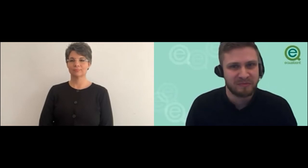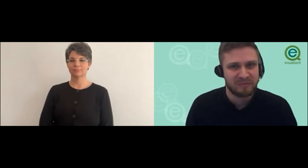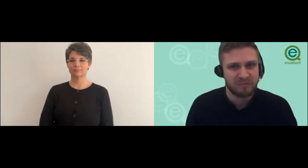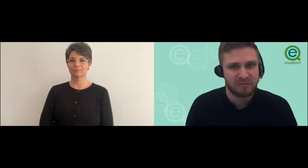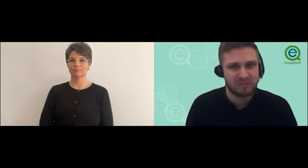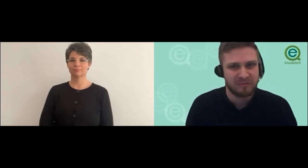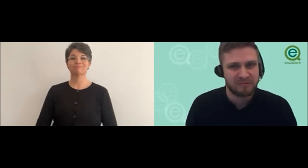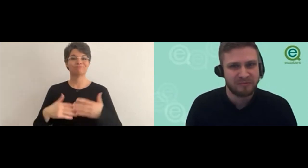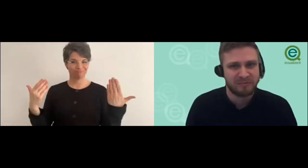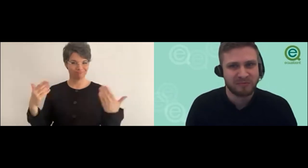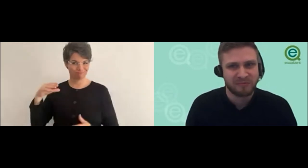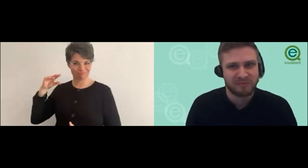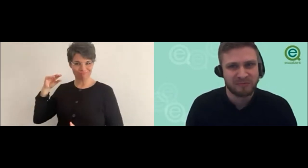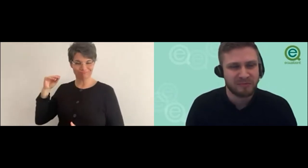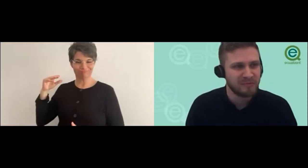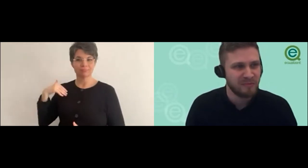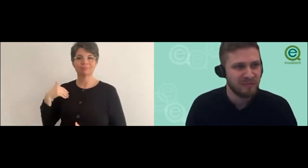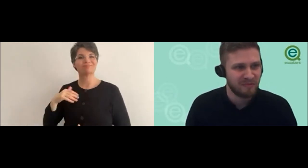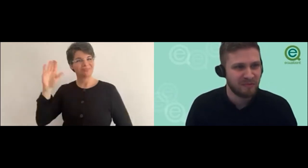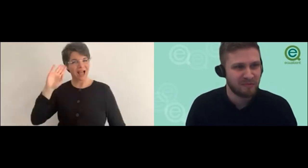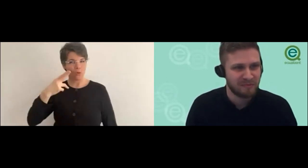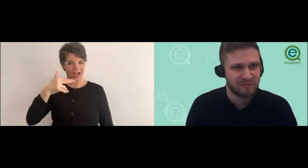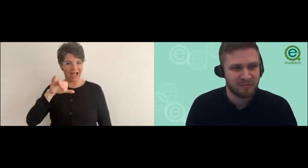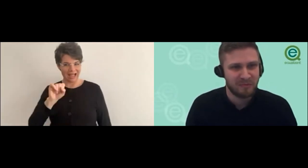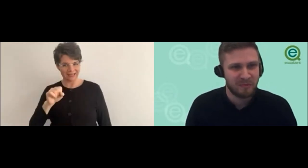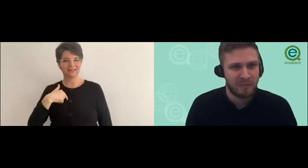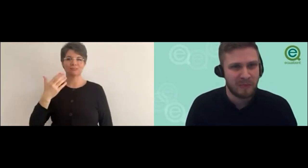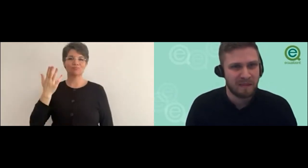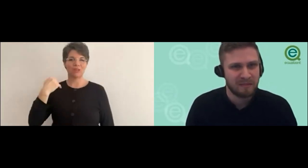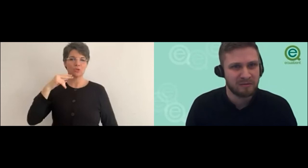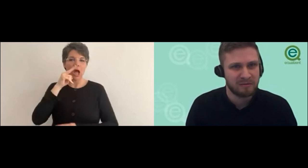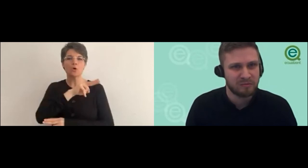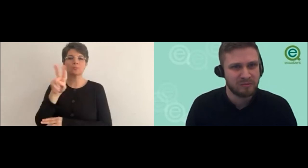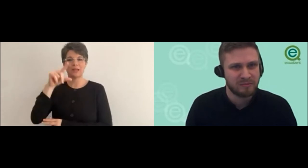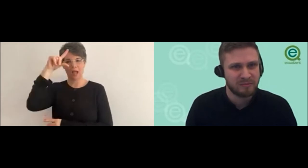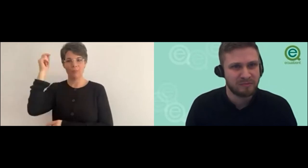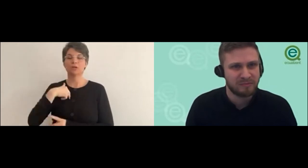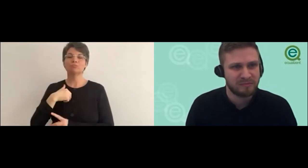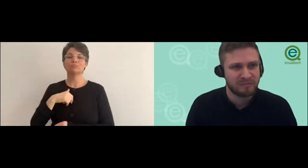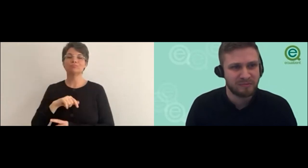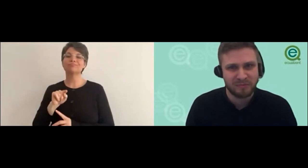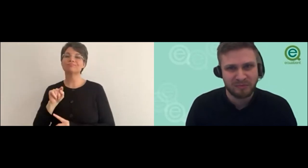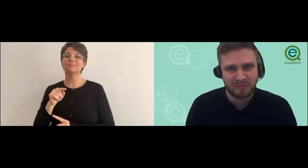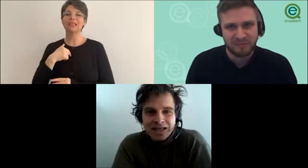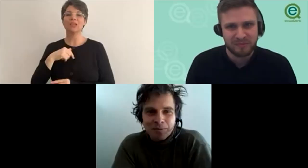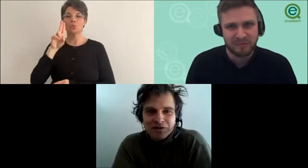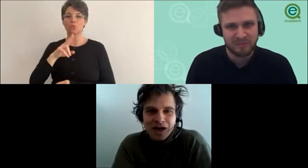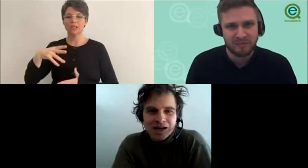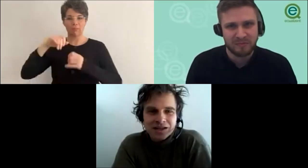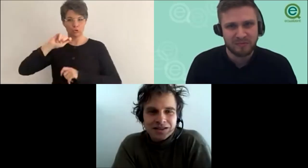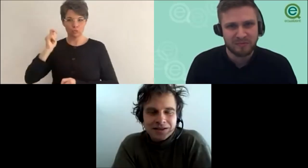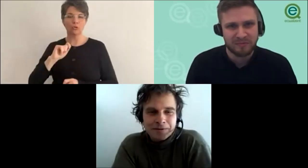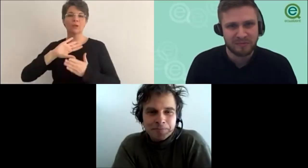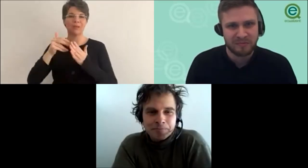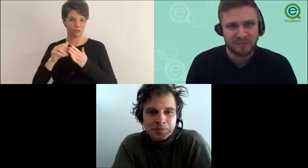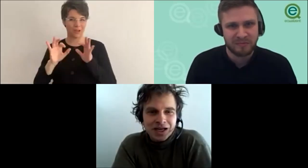Ja, vielen Dank, Andreas. Ich bin Hans von Ausblick Hamburg, studiere Gebärdensprachdolmetschen an der Uni Hamburg. Ich habe eine